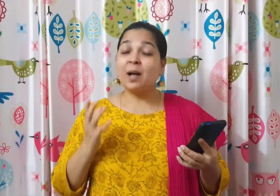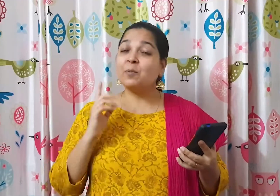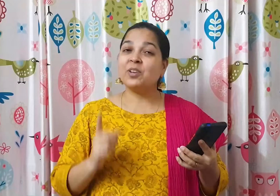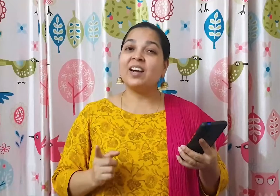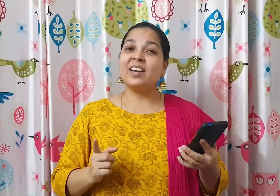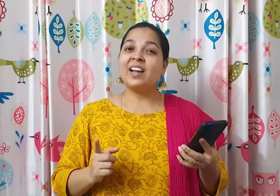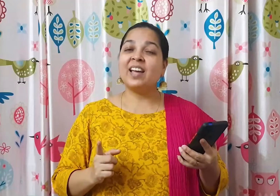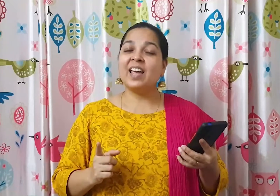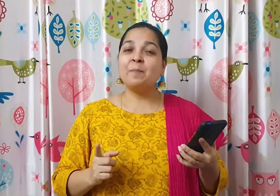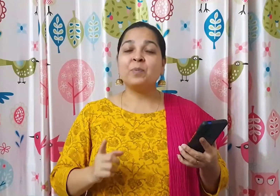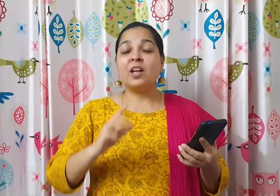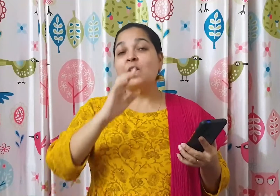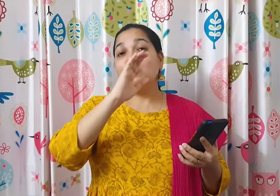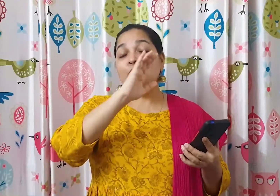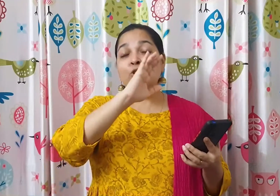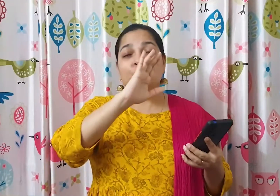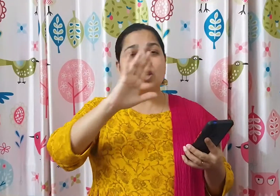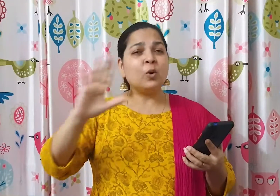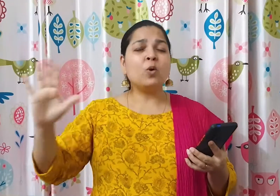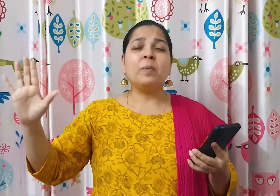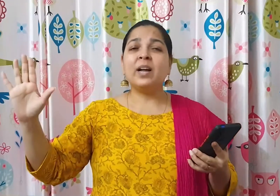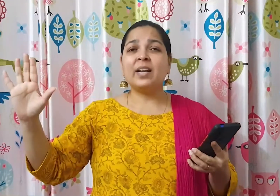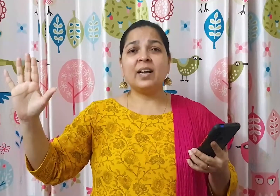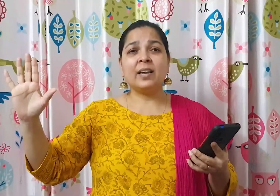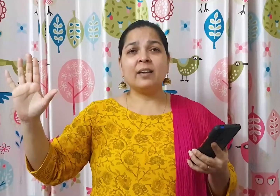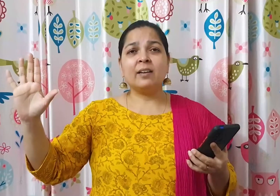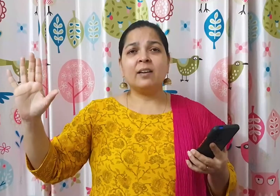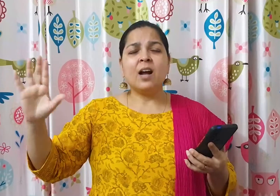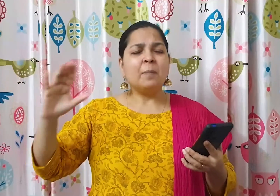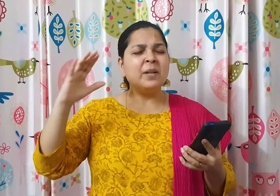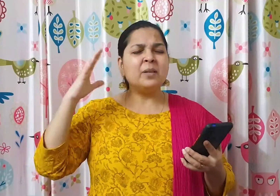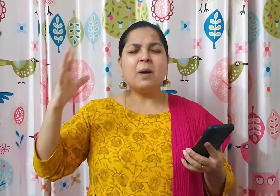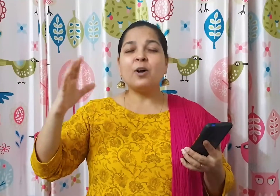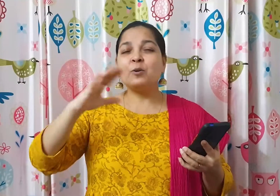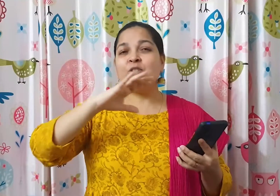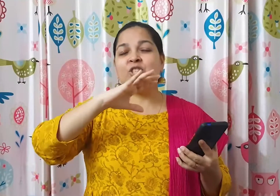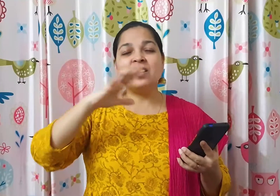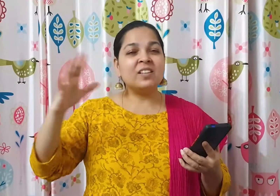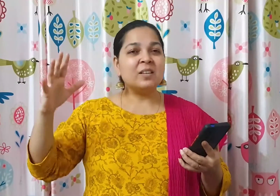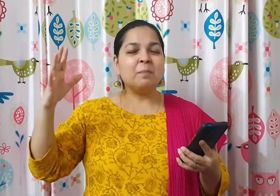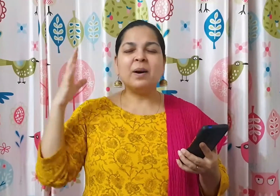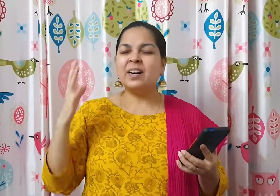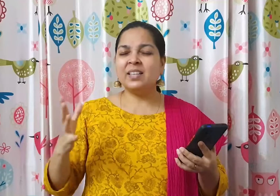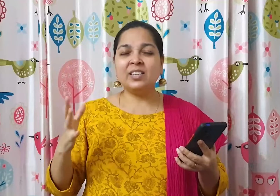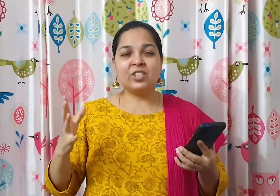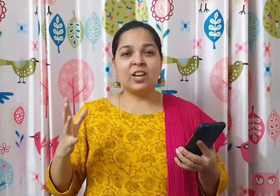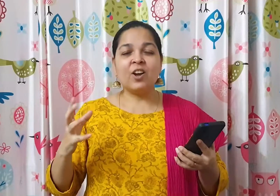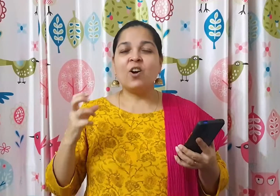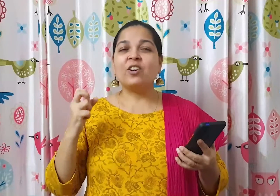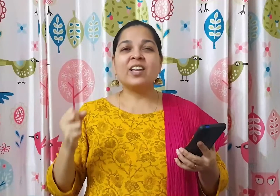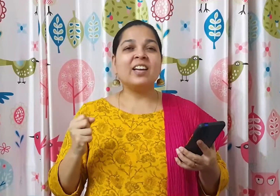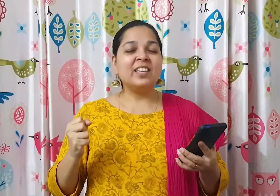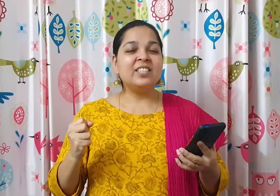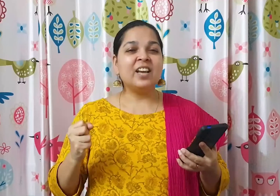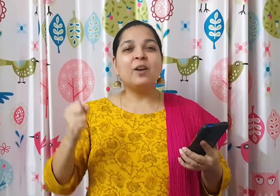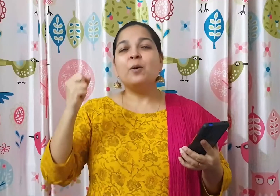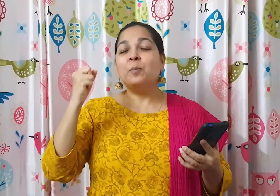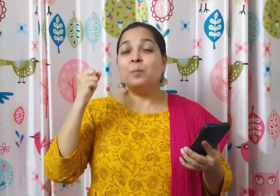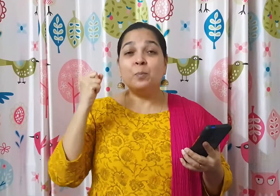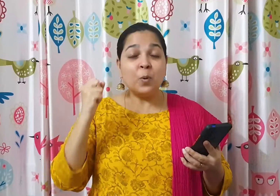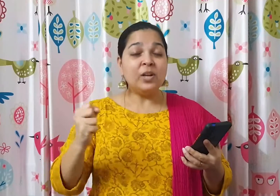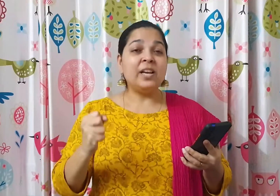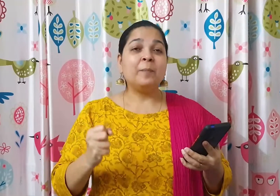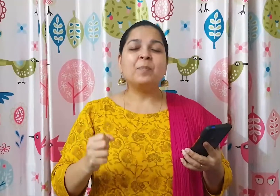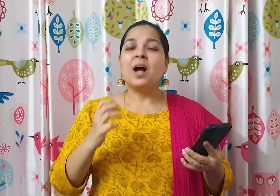আপুনি ক'বলৈ আৰম্ভ কৰক। হয়, পবিত্ৰ আত্মাই আপোনাক সহায় কৰিব, আৰু সোনকালেই আপুনি সেই বস্তুখিনি, যিখিনি পৰিৱৰ্তন